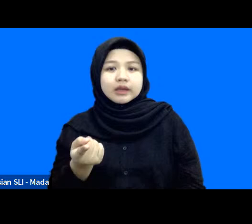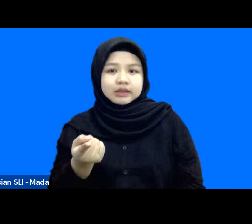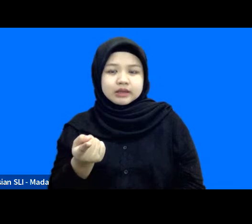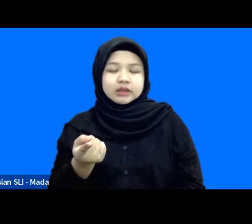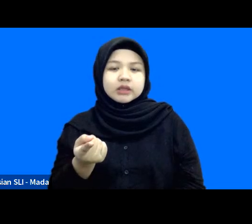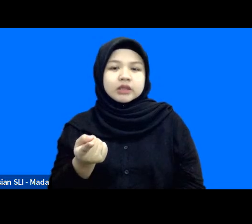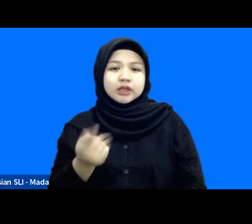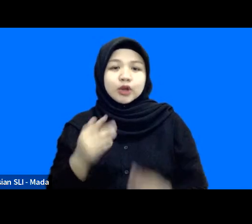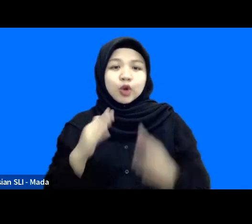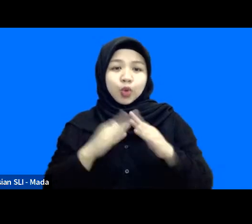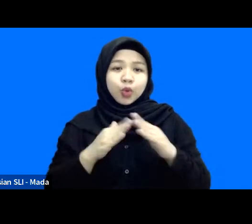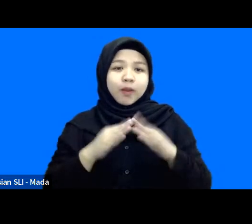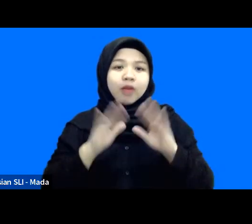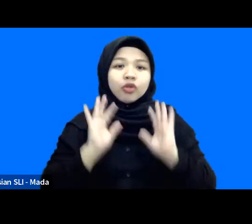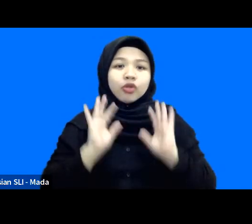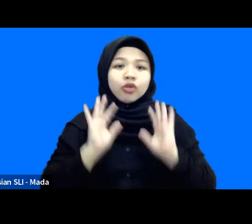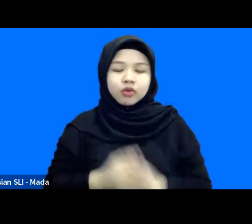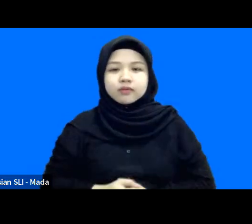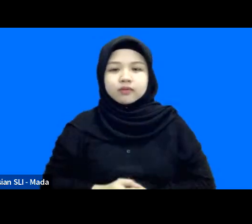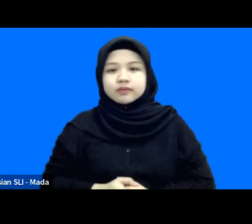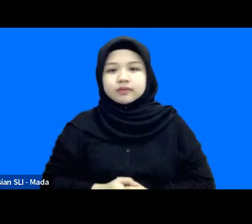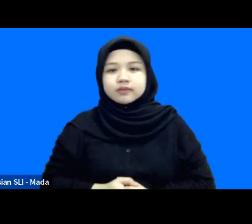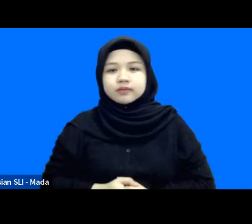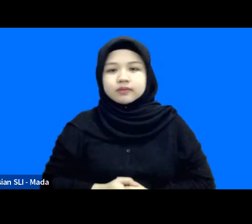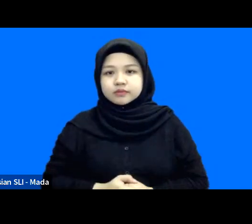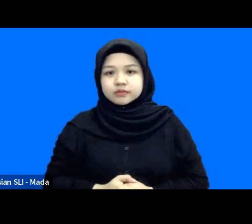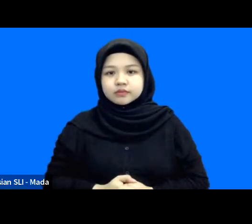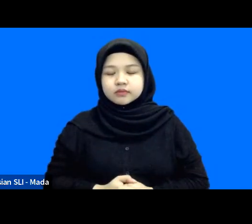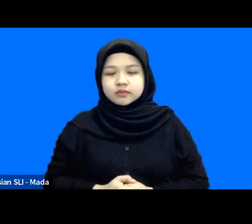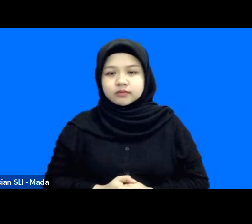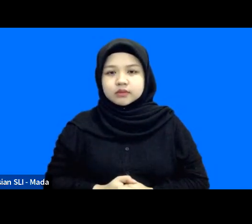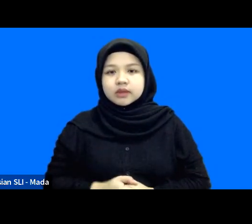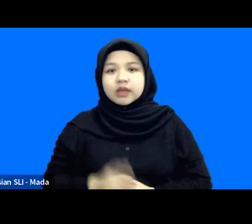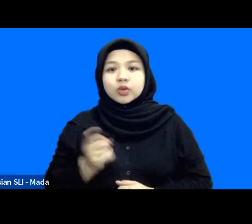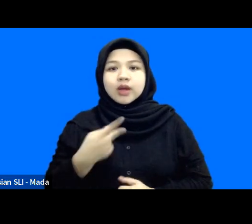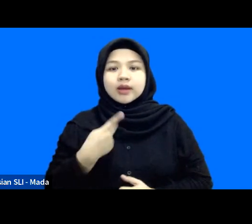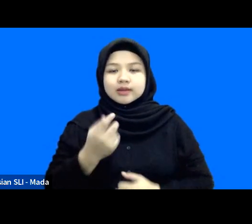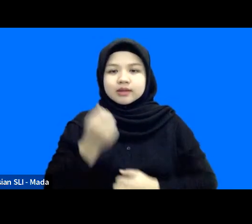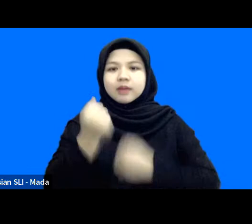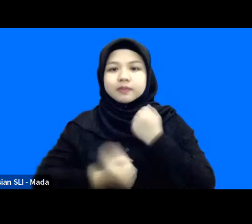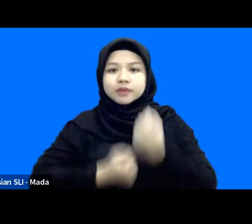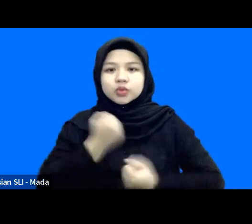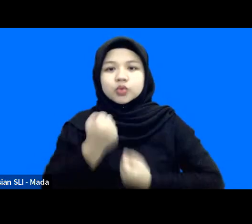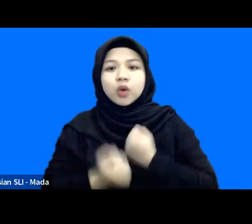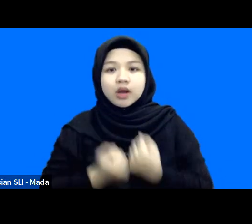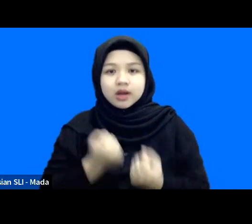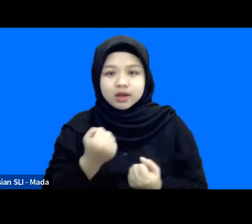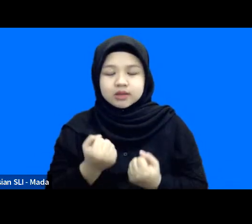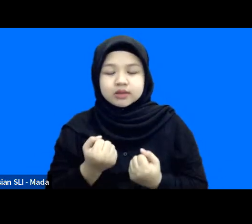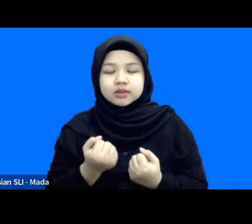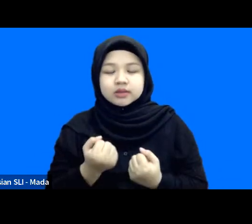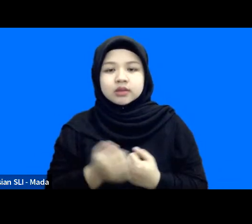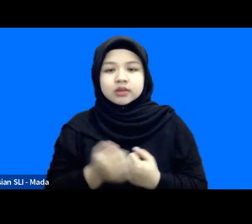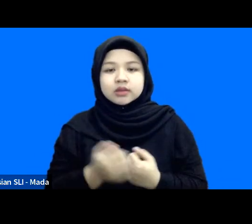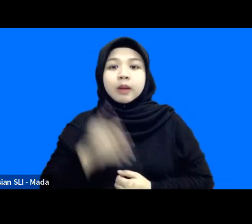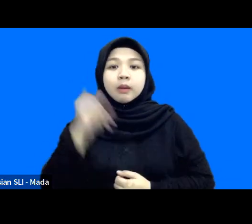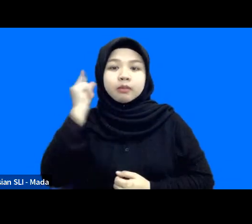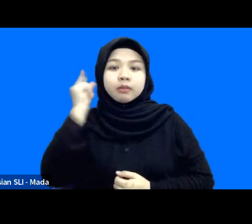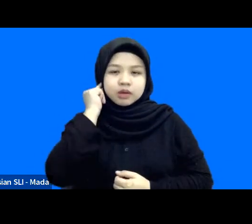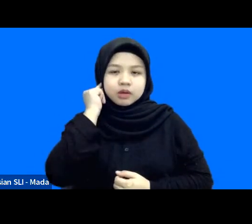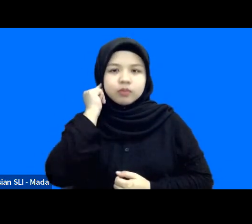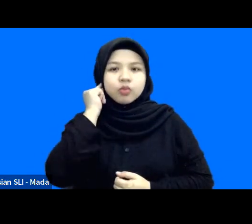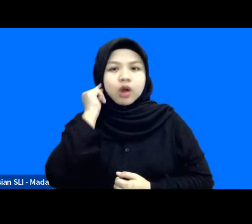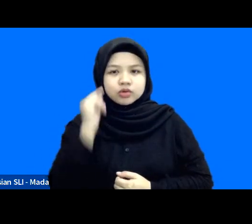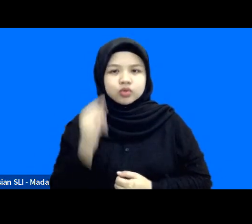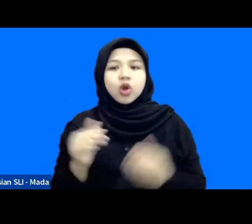di rumah saja seperti itu. Itu yang sedang kita perjuangkan, bahwasannya perempuan juga layak